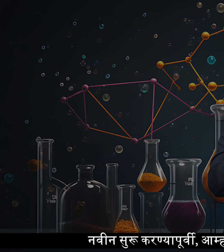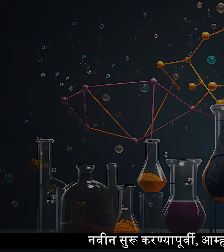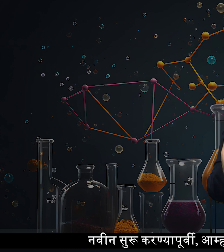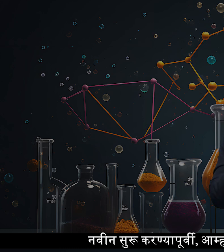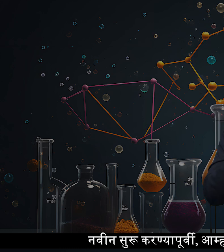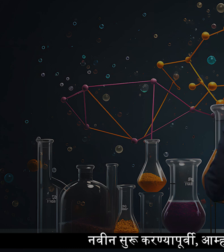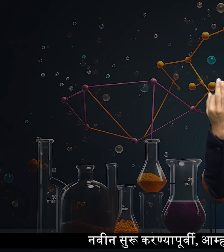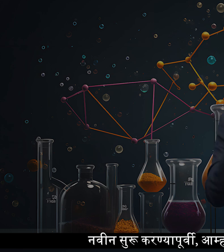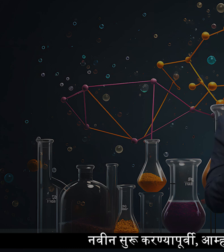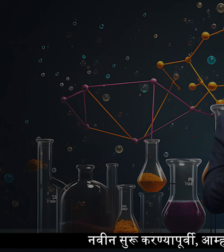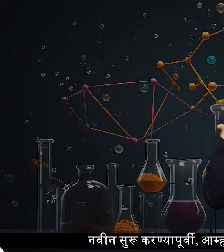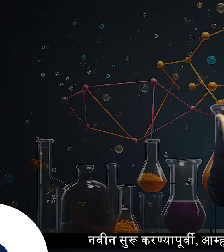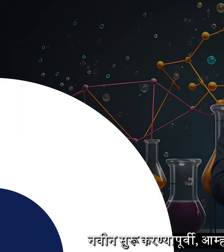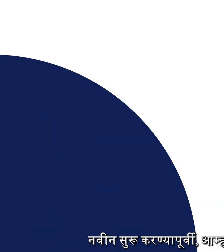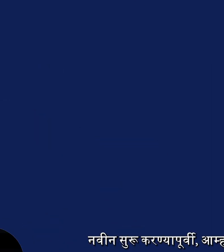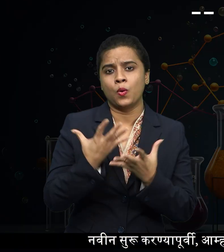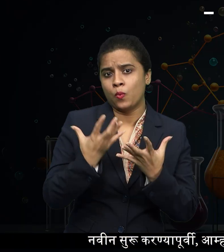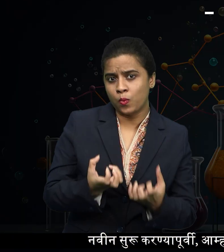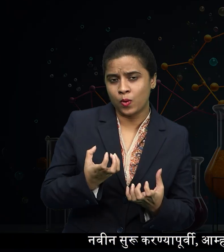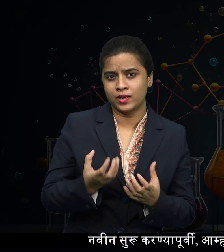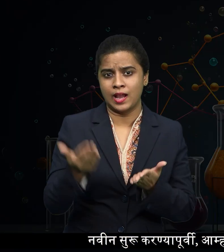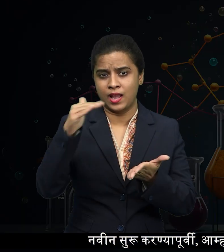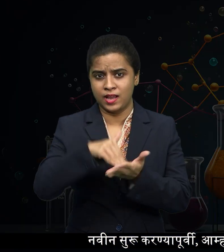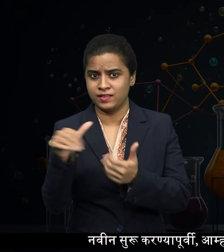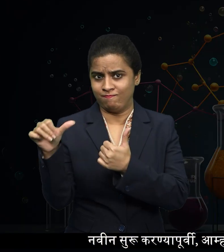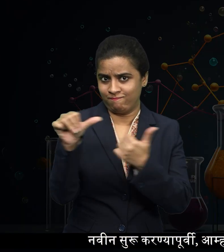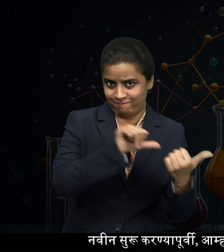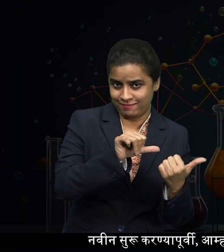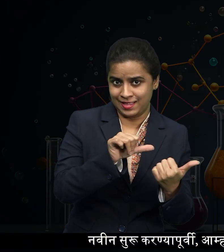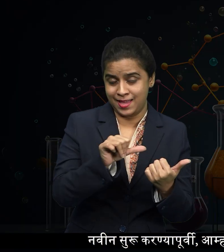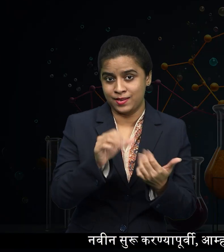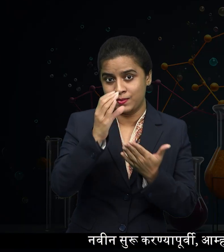नवीन सुरू करण्यापूर्वी आम्हाला शेवटची पुनरावृत्ती करणे आवश्यक आहे.